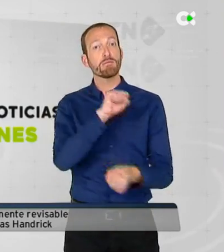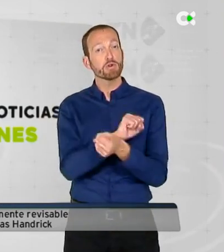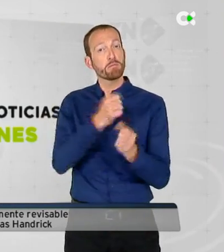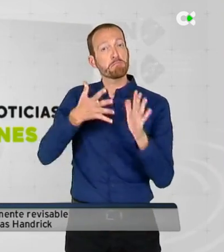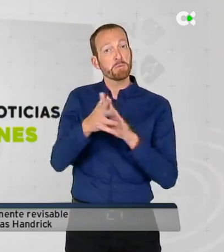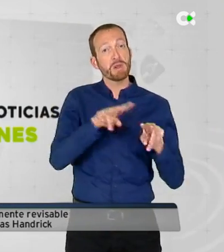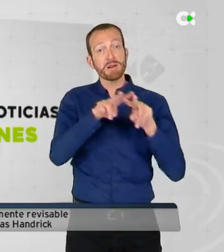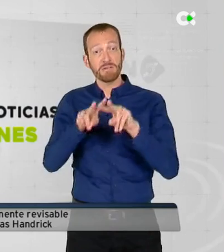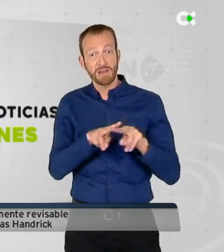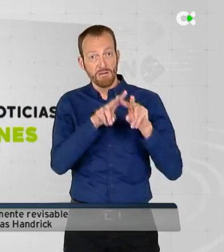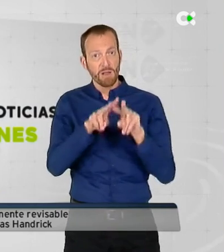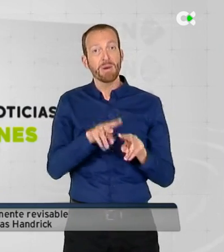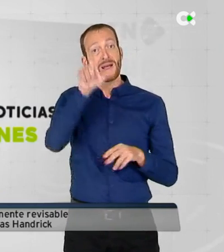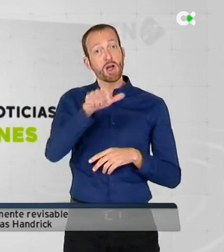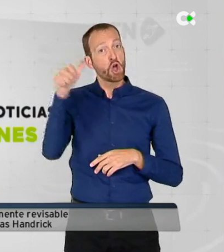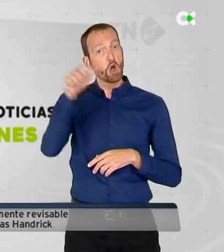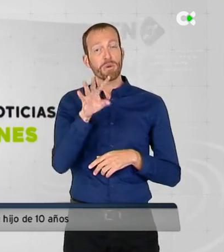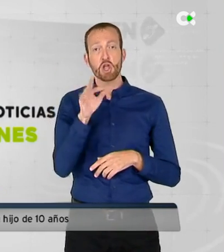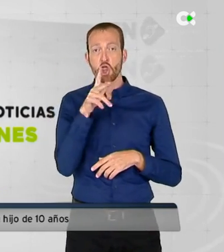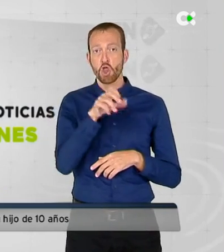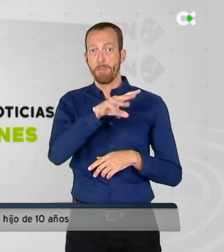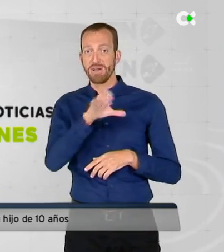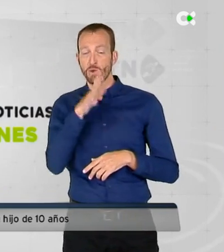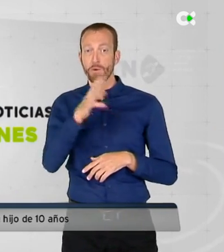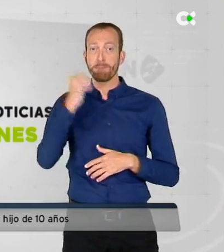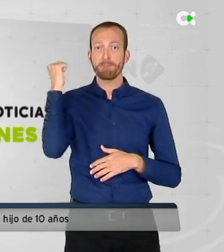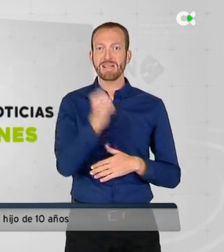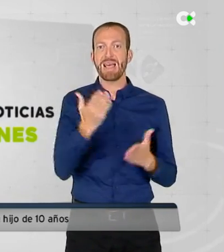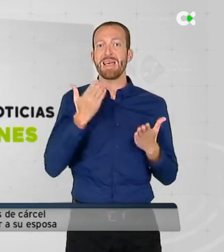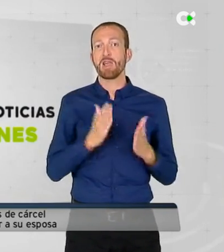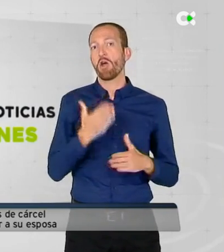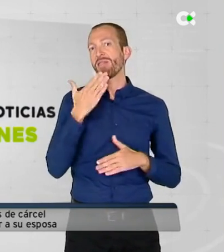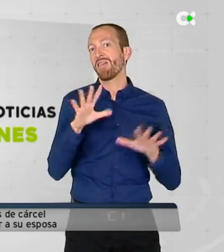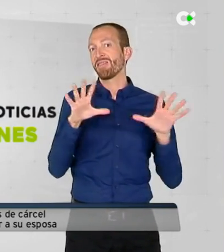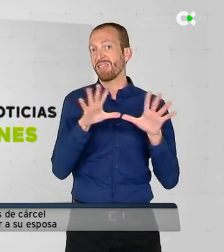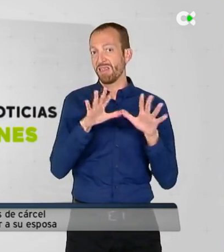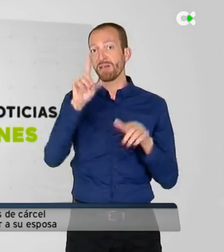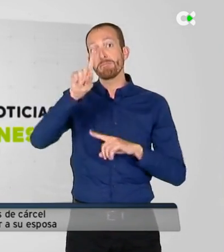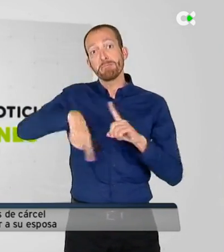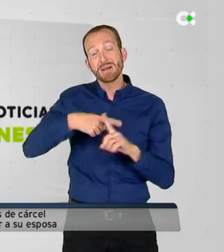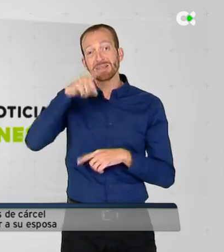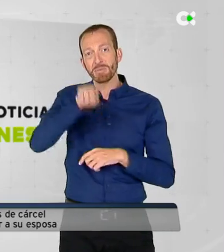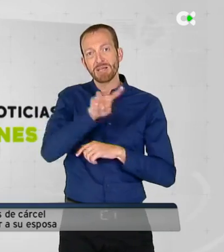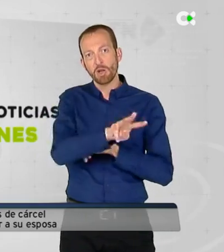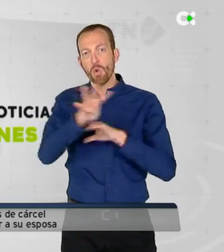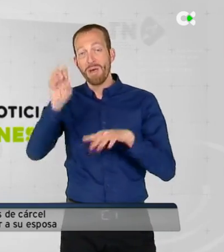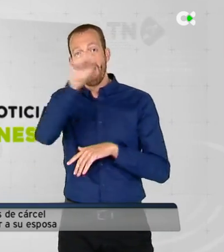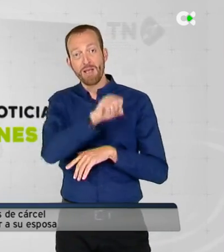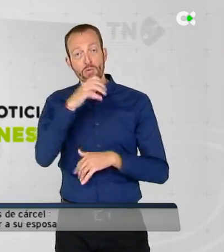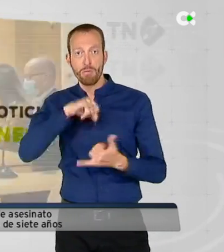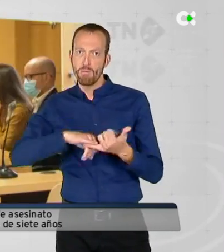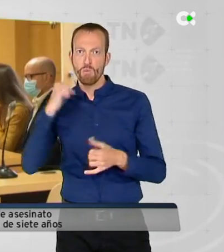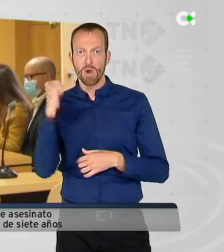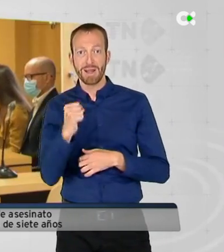Prisión permanente revisable para Thomas Hendrick por matar a su hijo de 10 años y 39 años de cárcel por asesinar a su